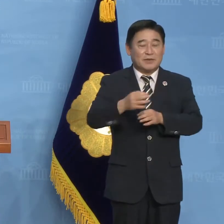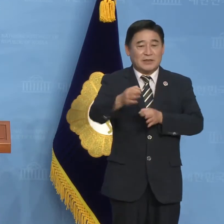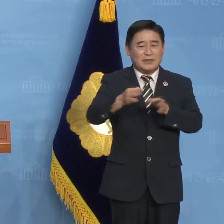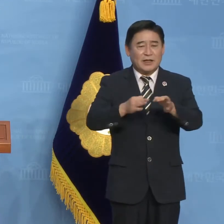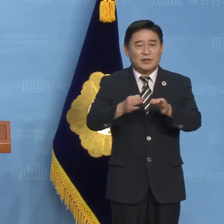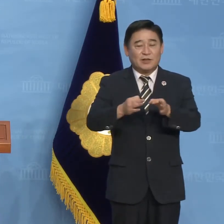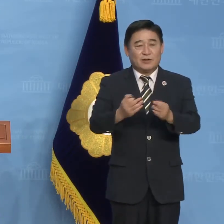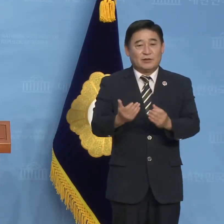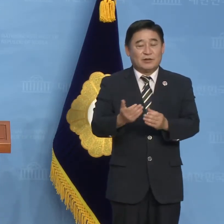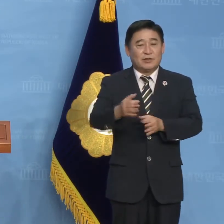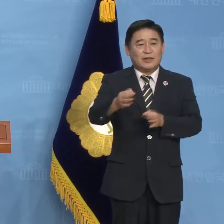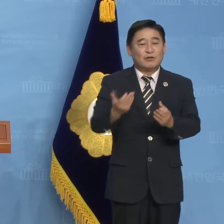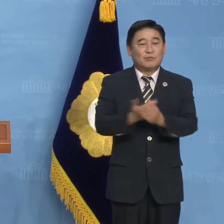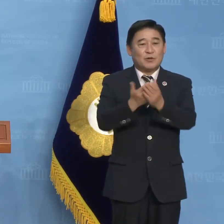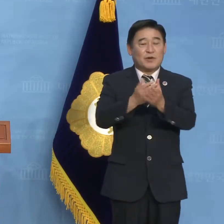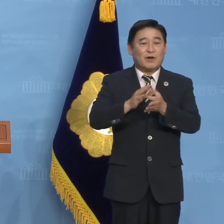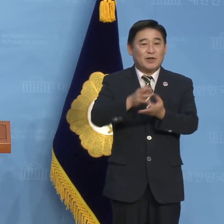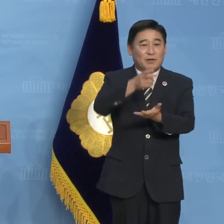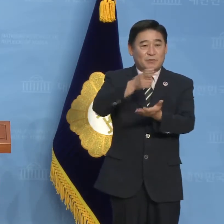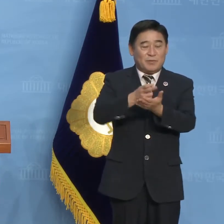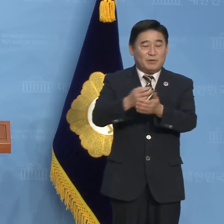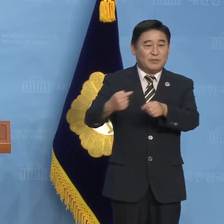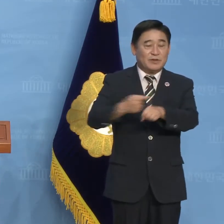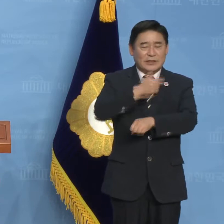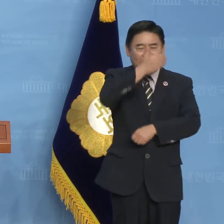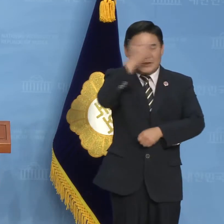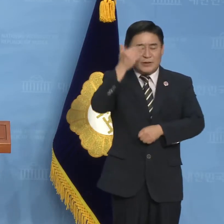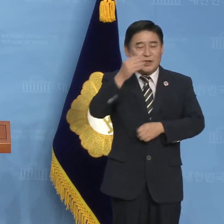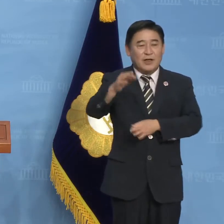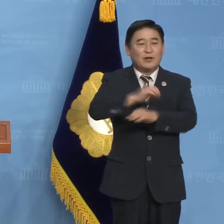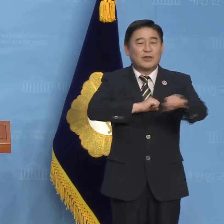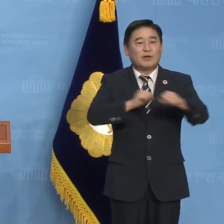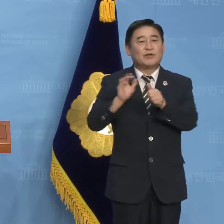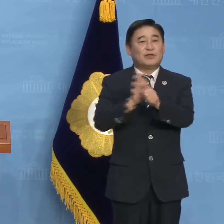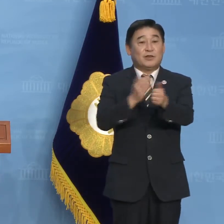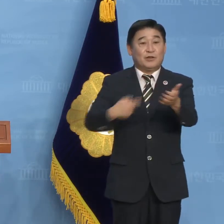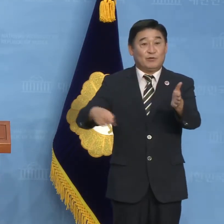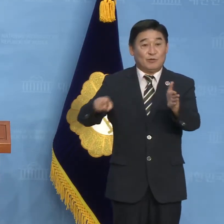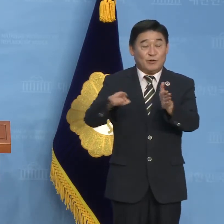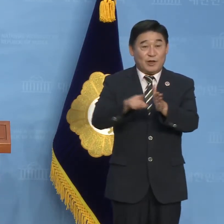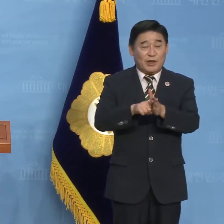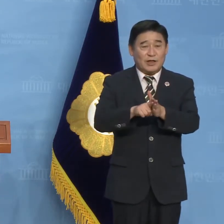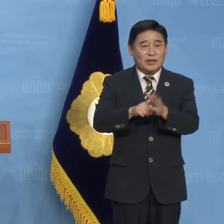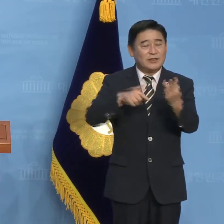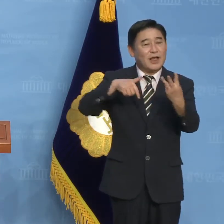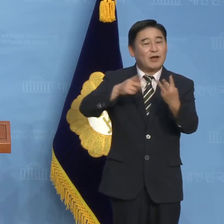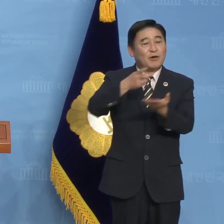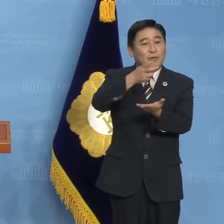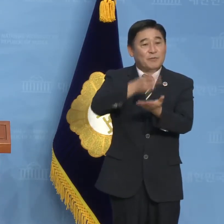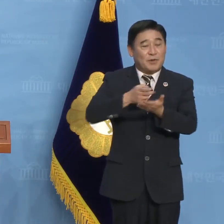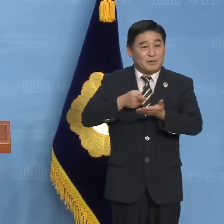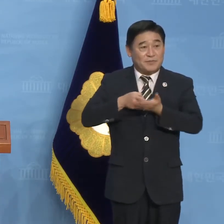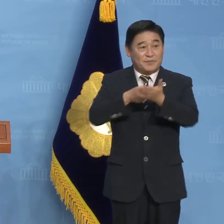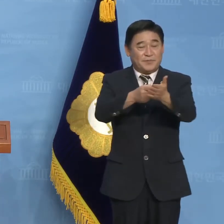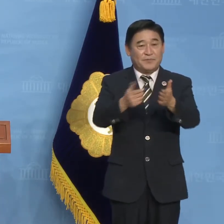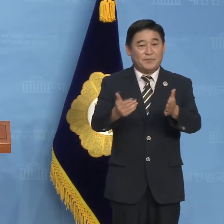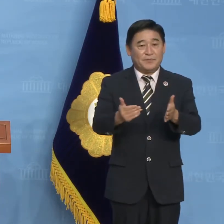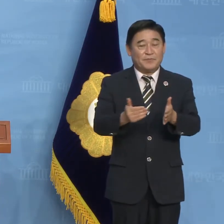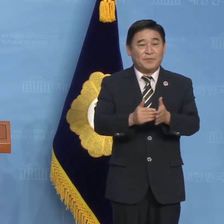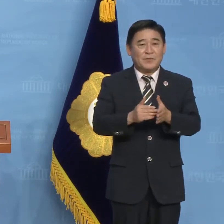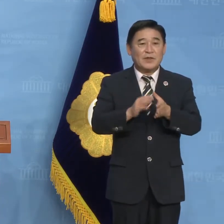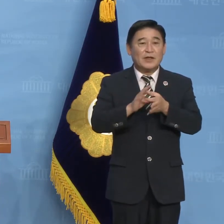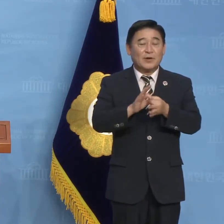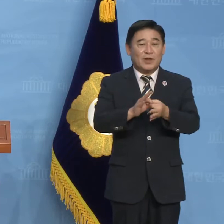상점과 육성을 위한 특별법 개정안 등 청년의 경제활동을 지원하기 위한 3건의 법안이 발의되었습니다.